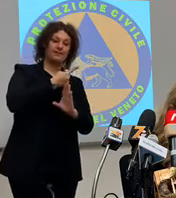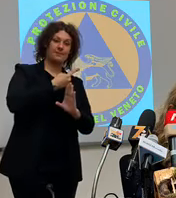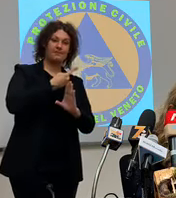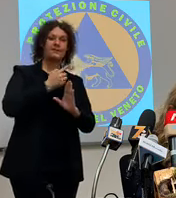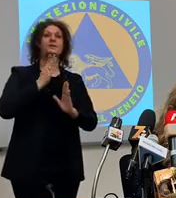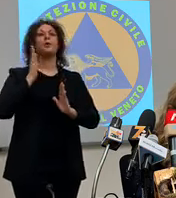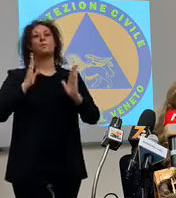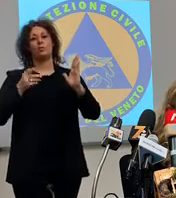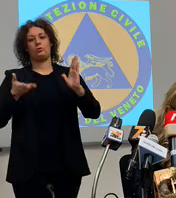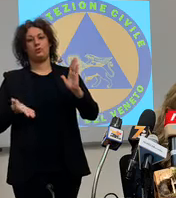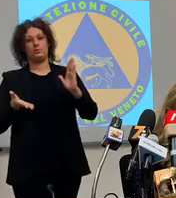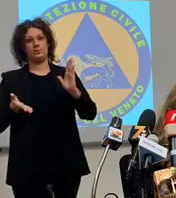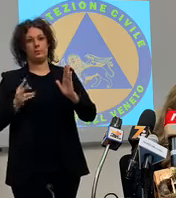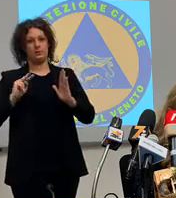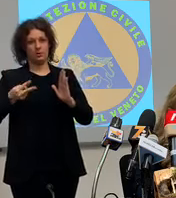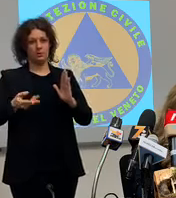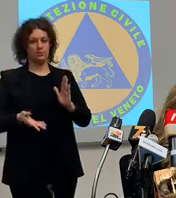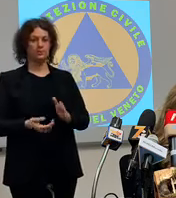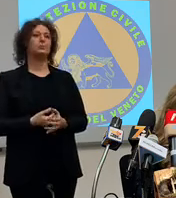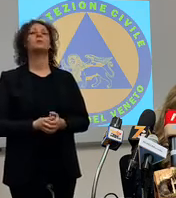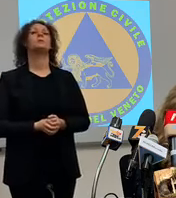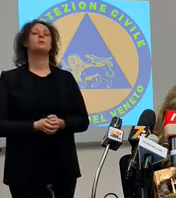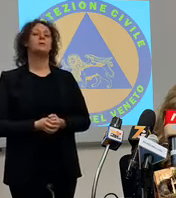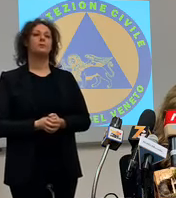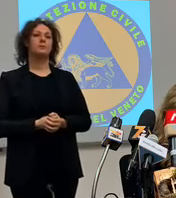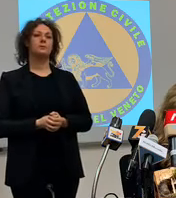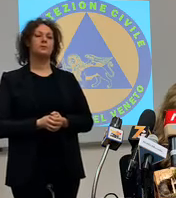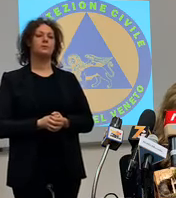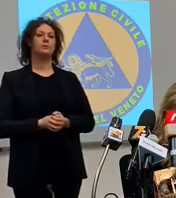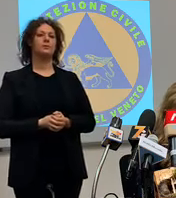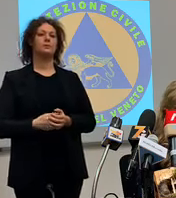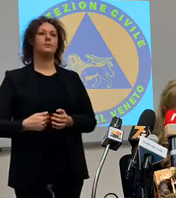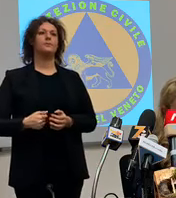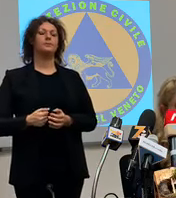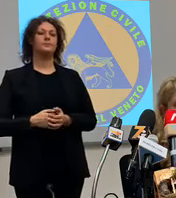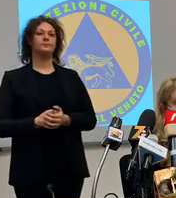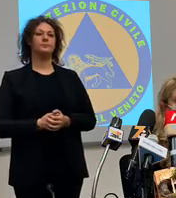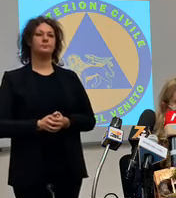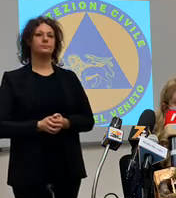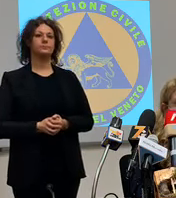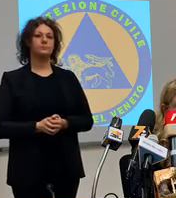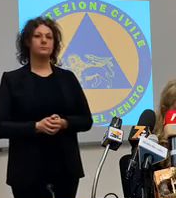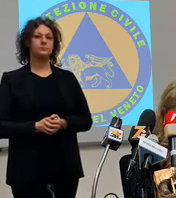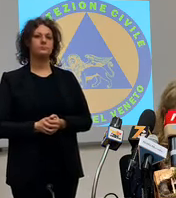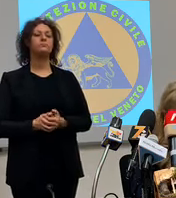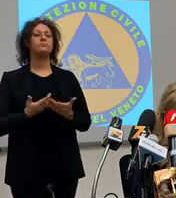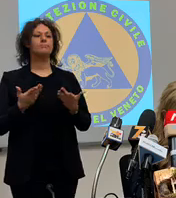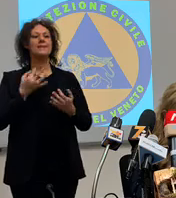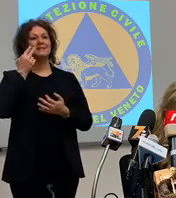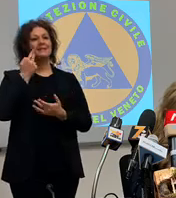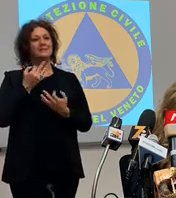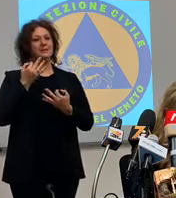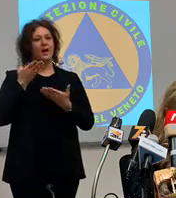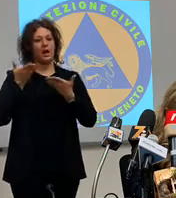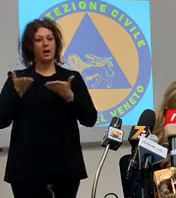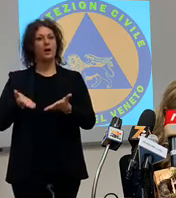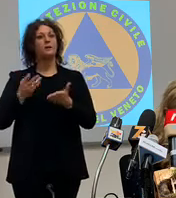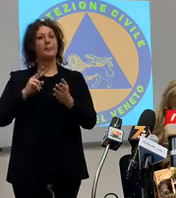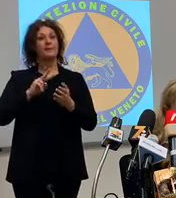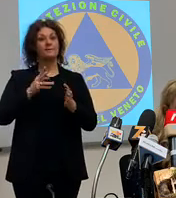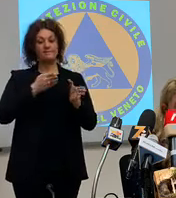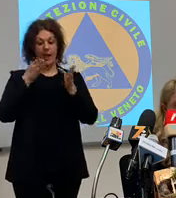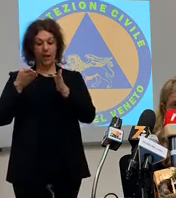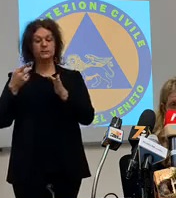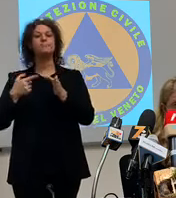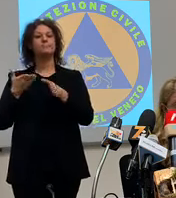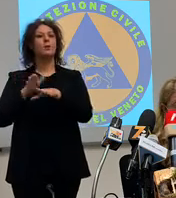questa fase tre ma comunque tornando alla alla mortalità vediamo questo eccesso di mortalità anche in questa fase